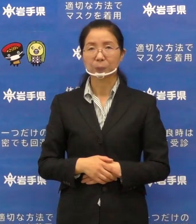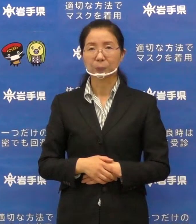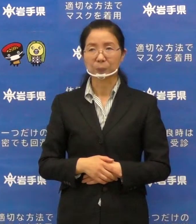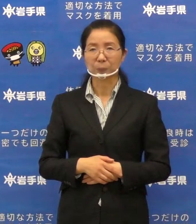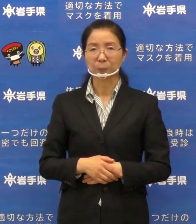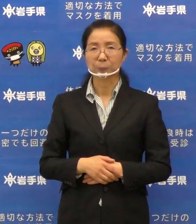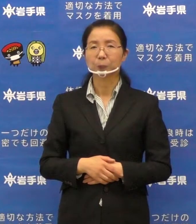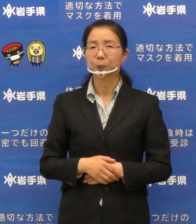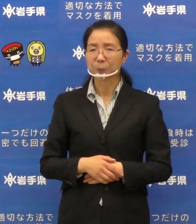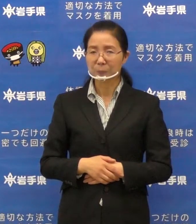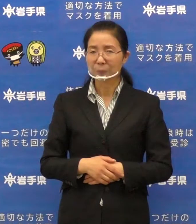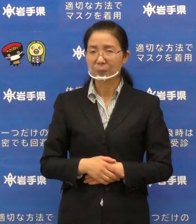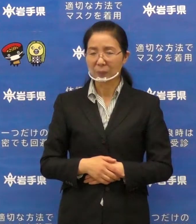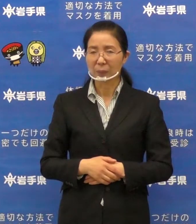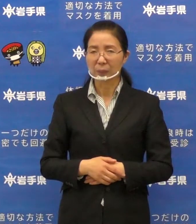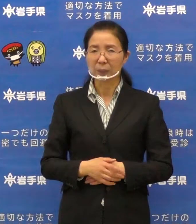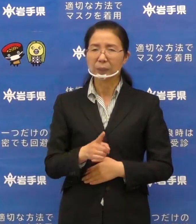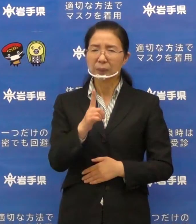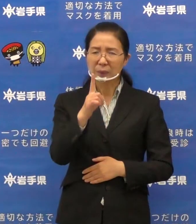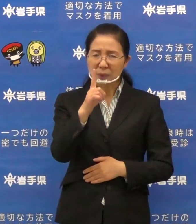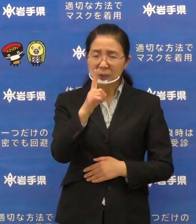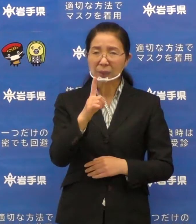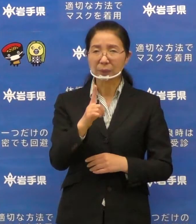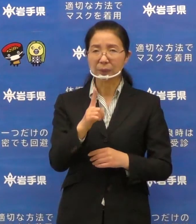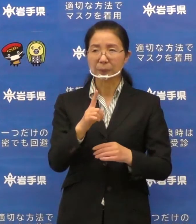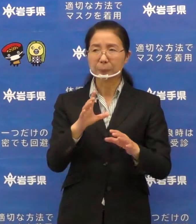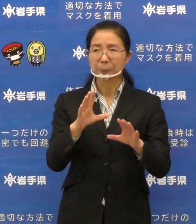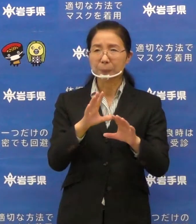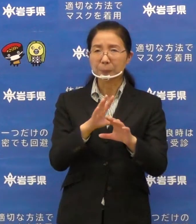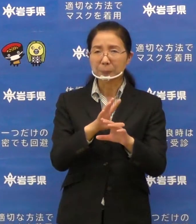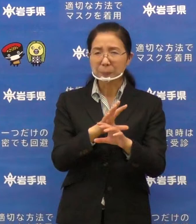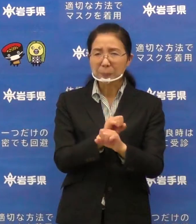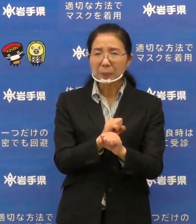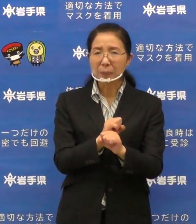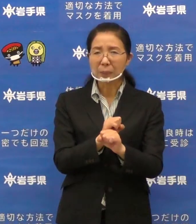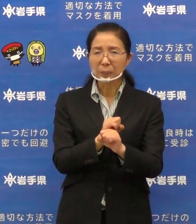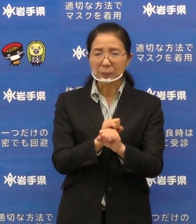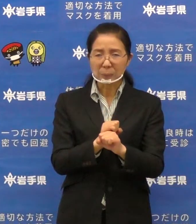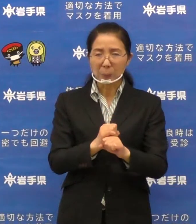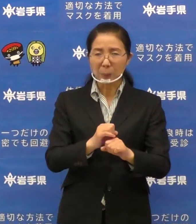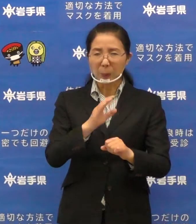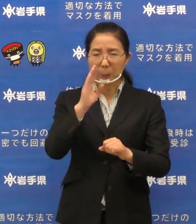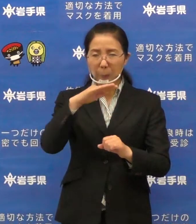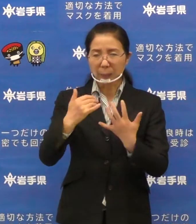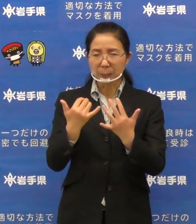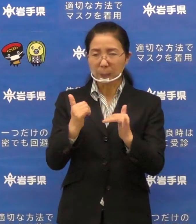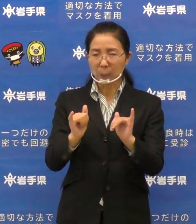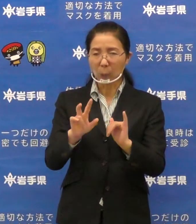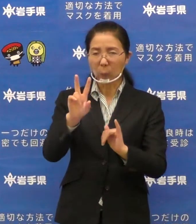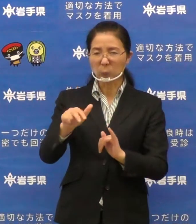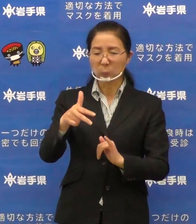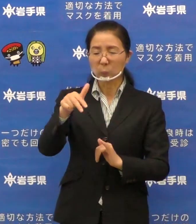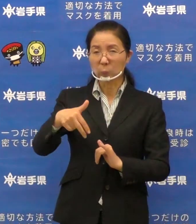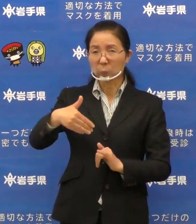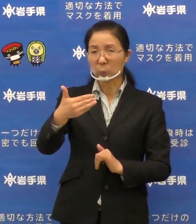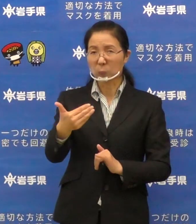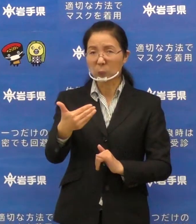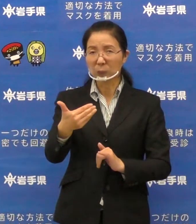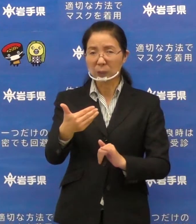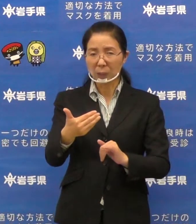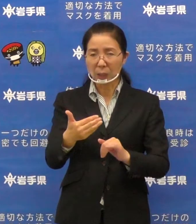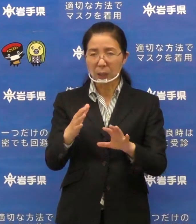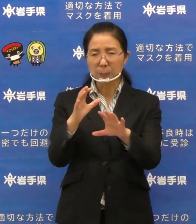最後に一旦消滅したルークが奪い獲得しに行く機会も今後あるかもしれないと思ってていい